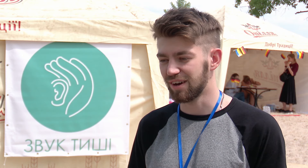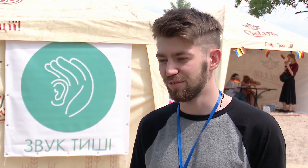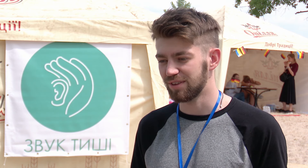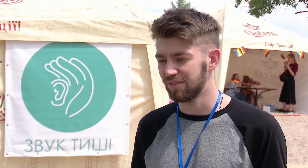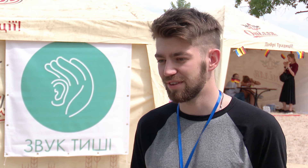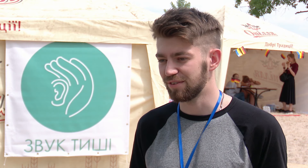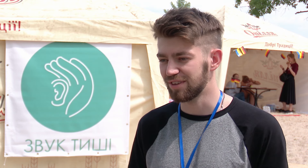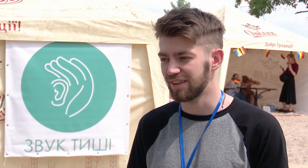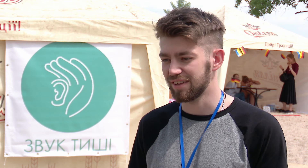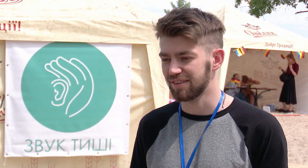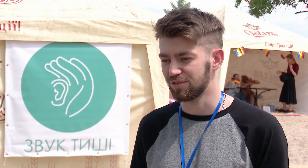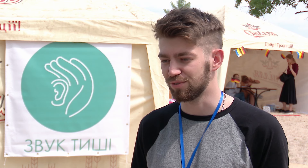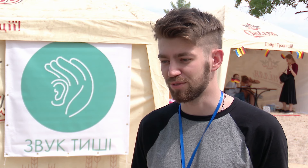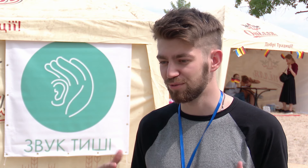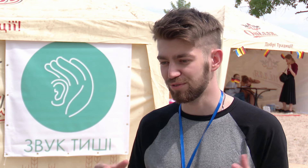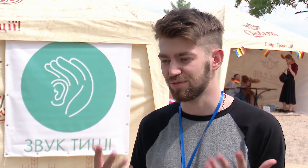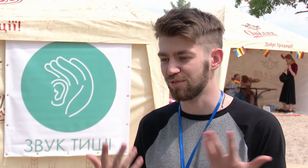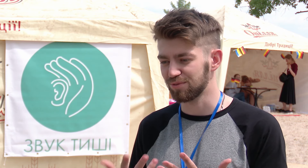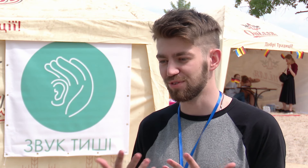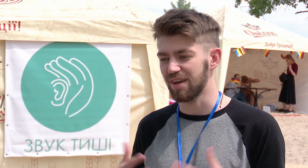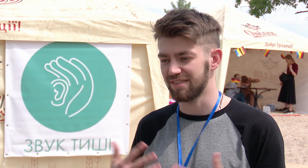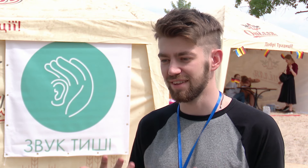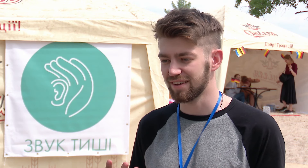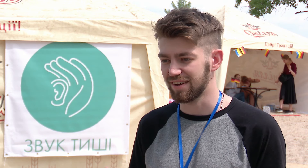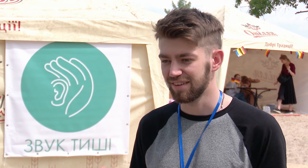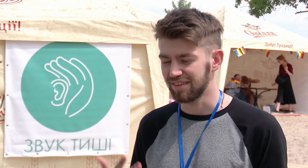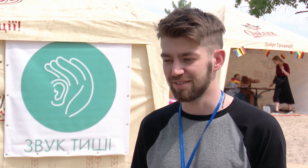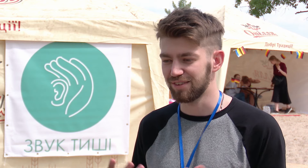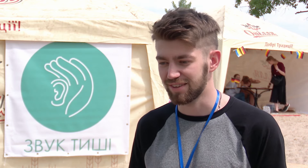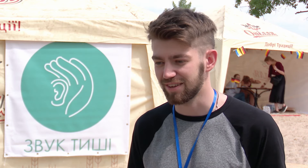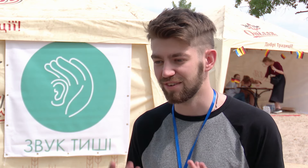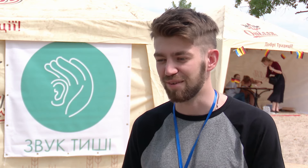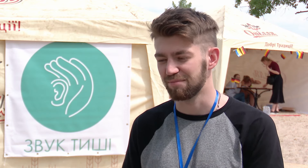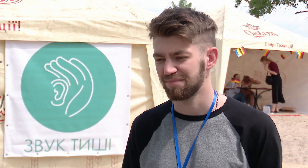цікаво навіть для людей, які чують, тому що в тому своя естетика і свій такий шарм.